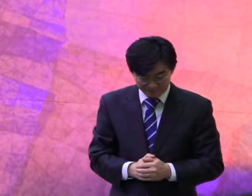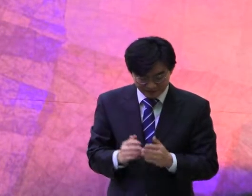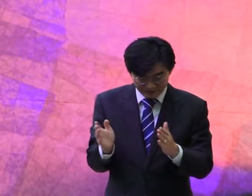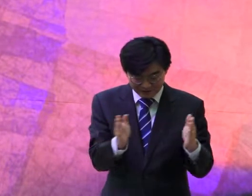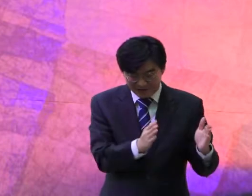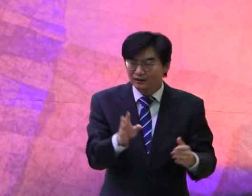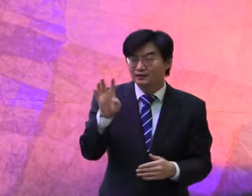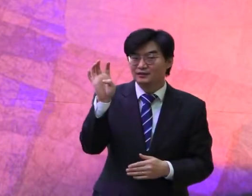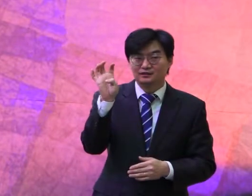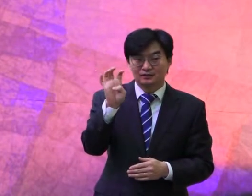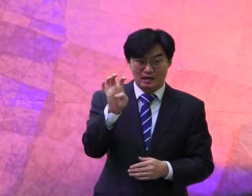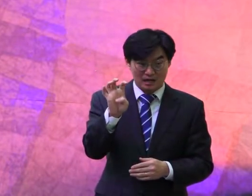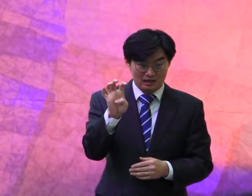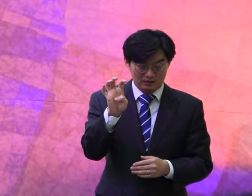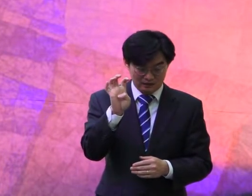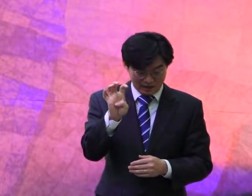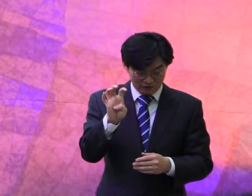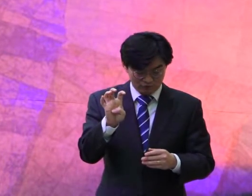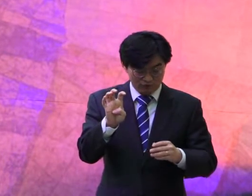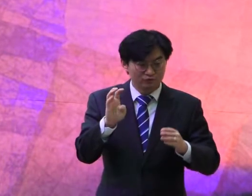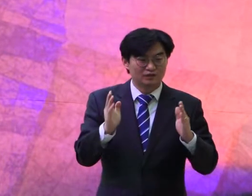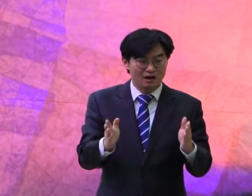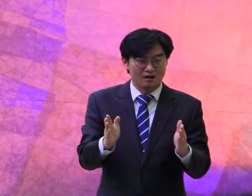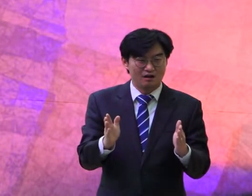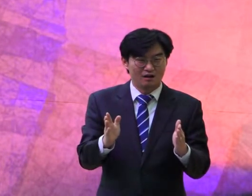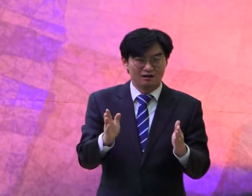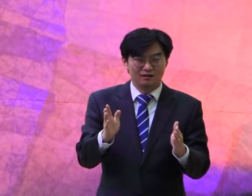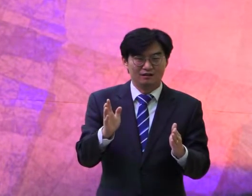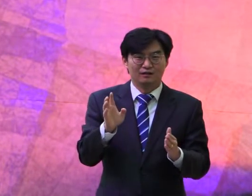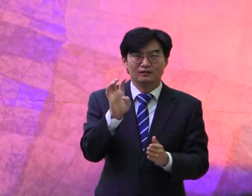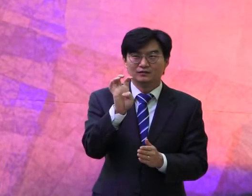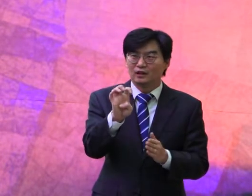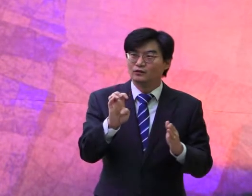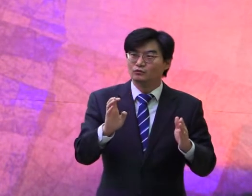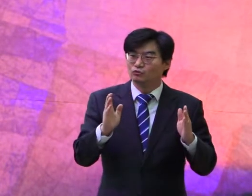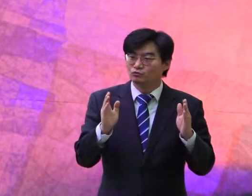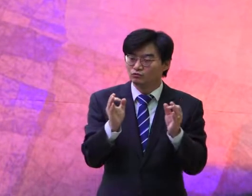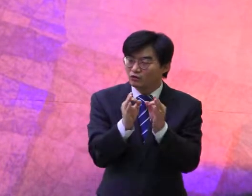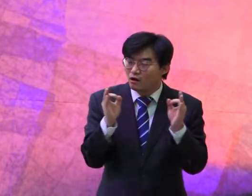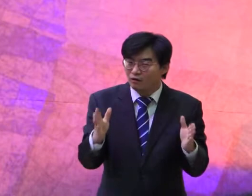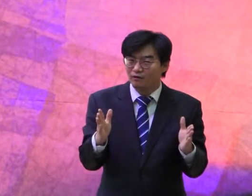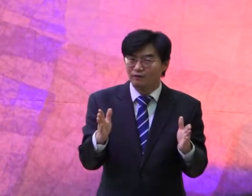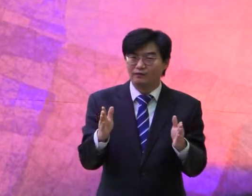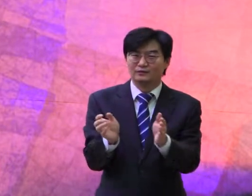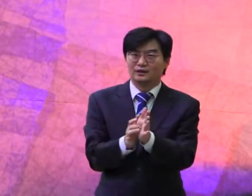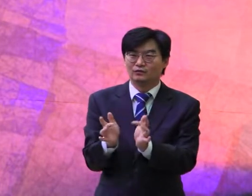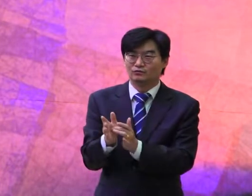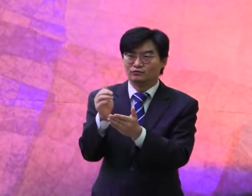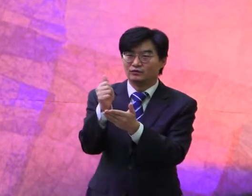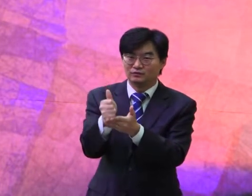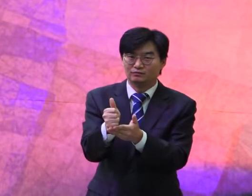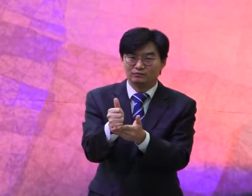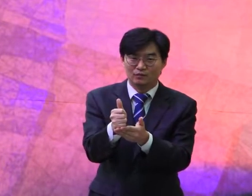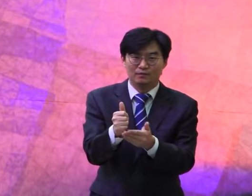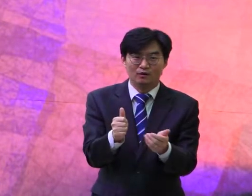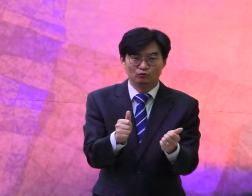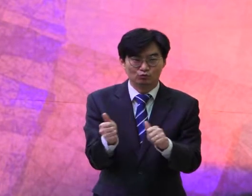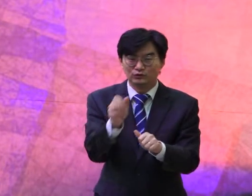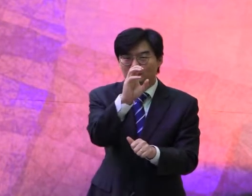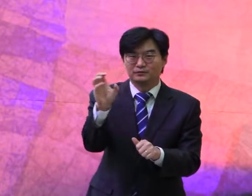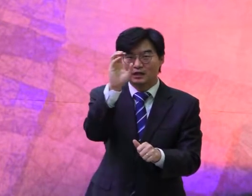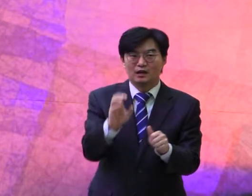예수님의 십자가를 더 깊이 묵상하시고 나를 위한 예수님의 죽음을 더 생각하시고, 그래서 내 신앙이 더